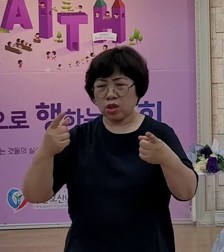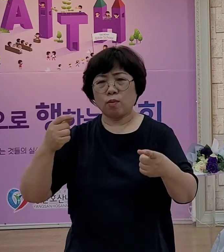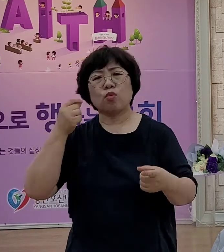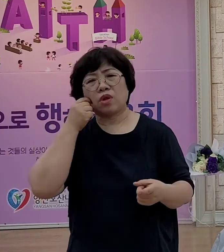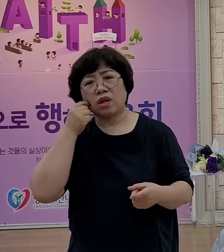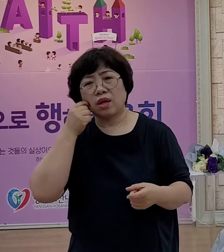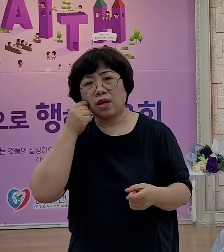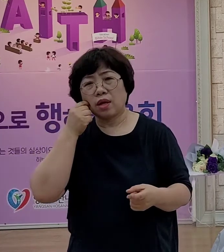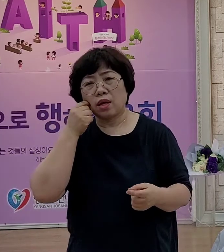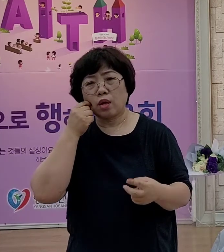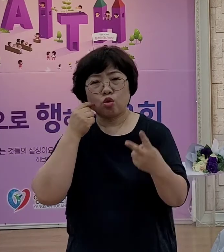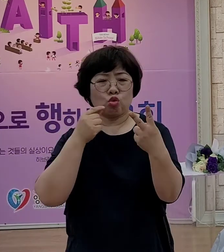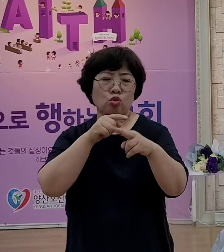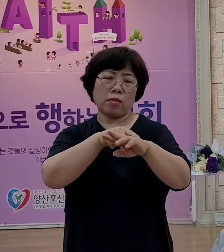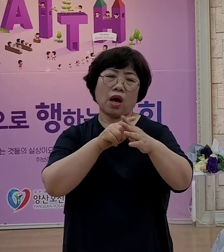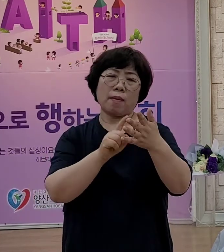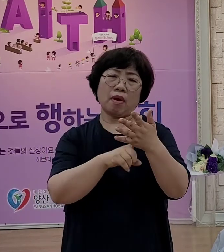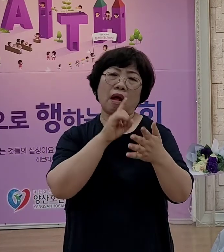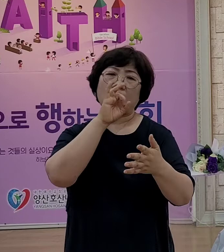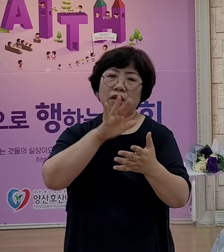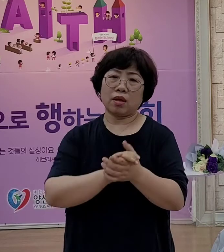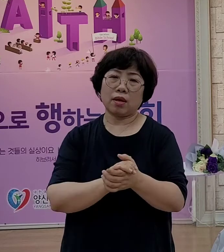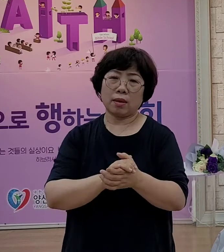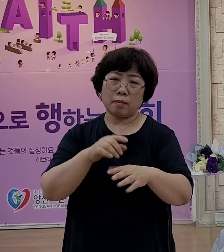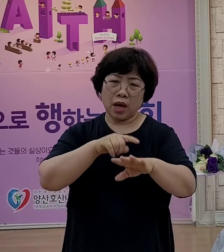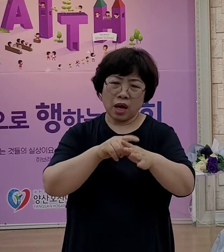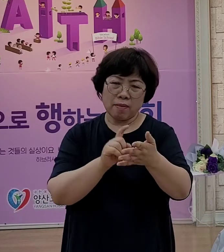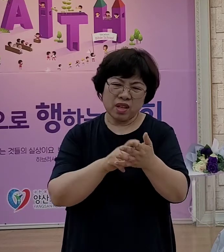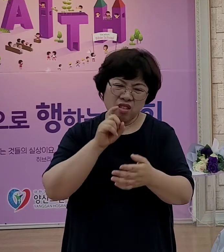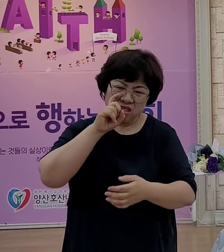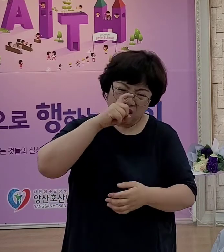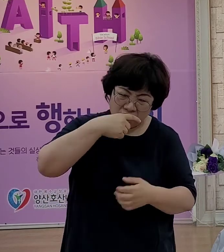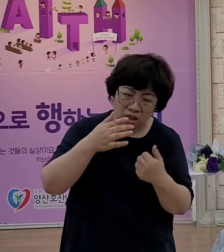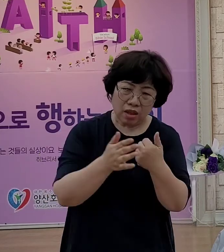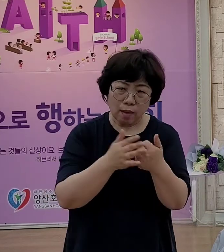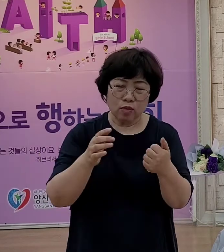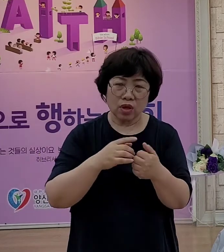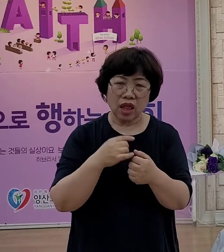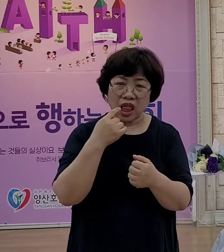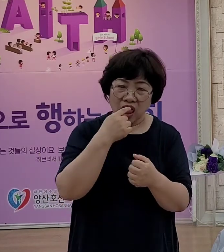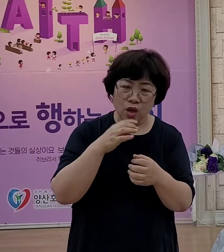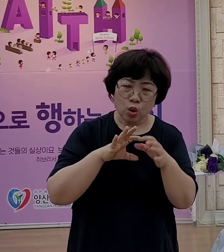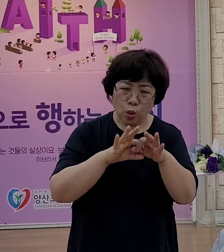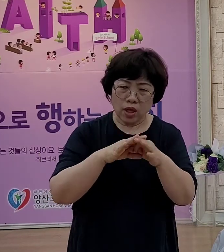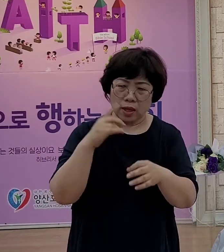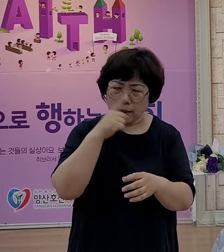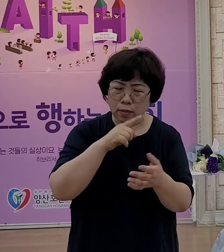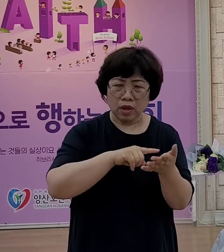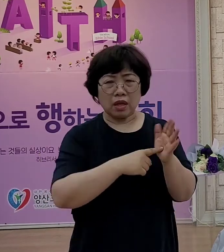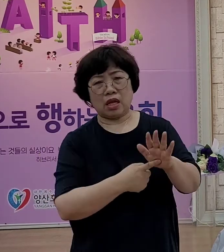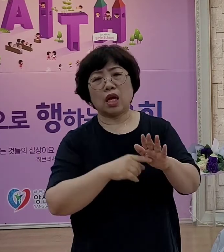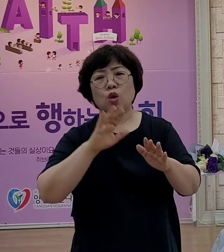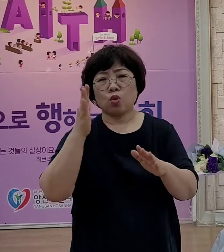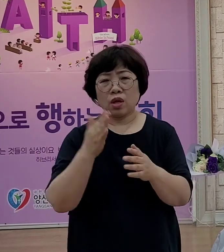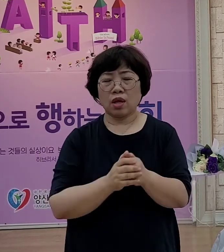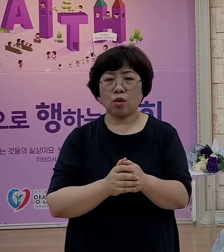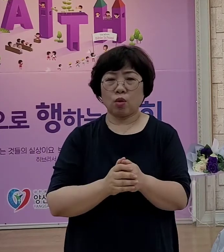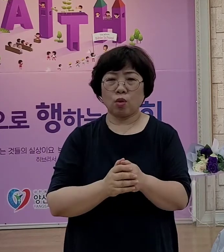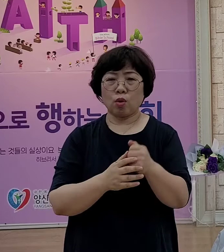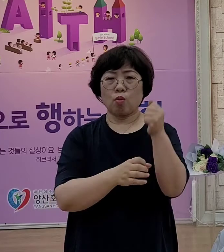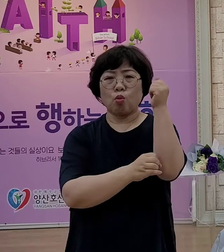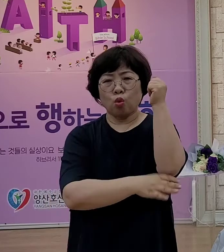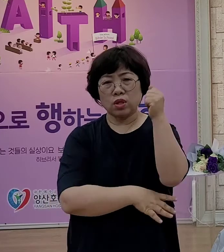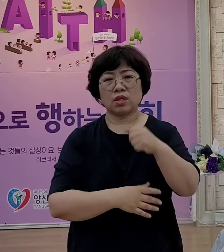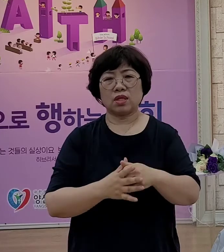두 마음이 들어와서 그 악독이 나오는, 이게 우리의 본질이다라고